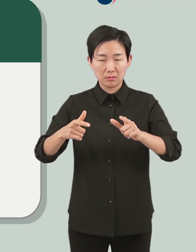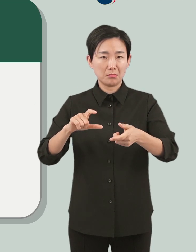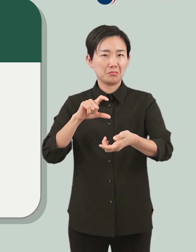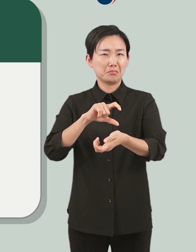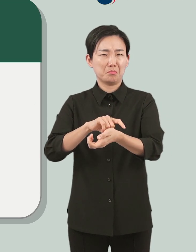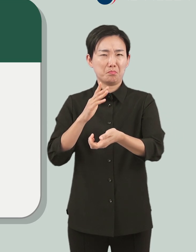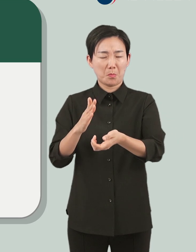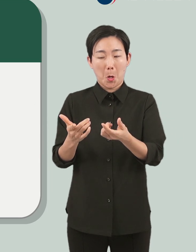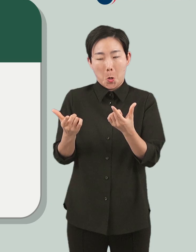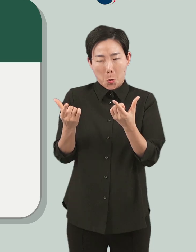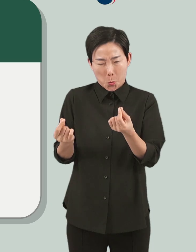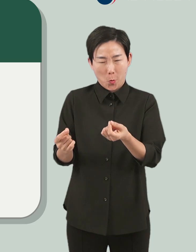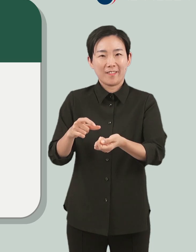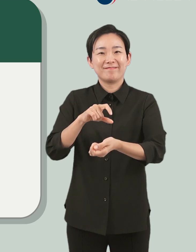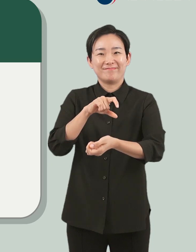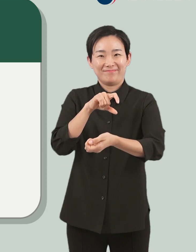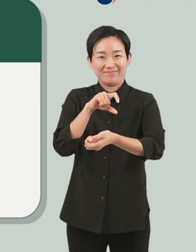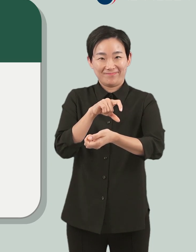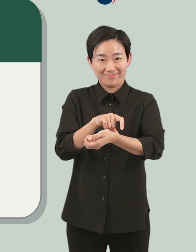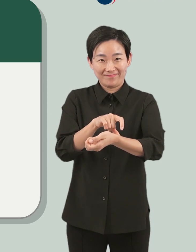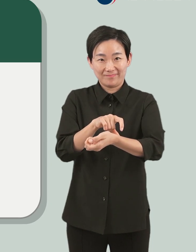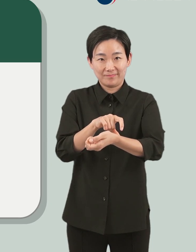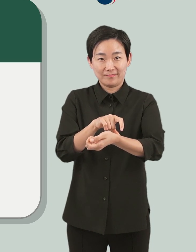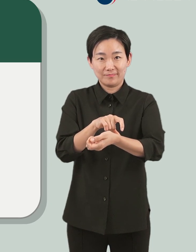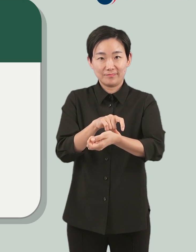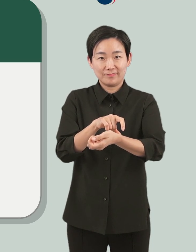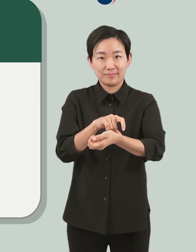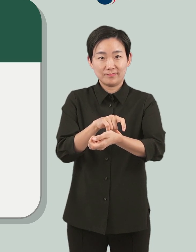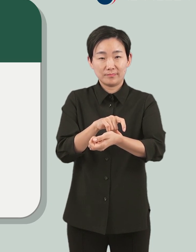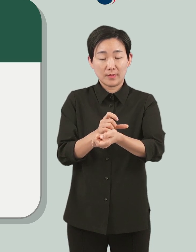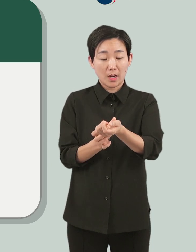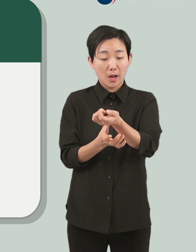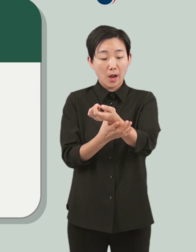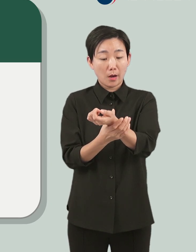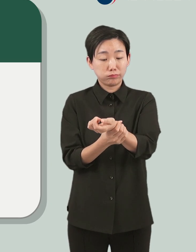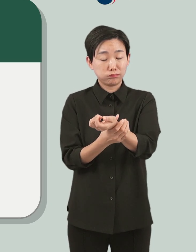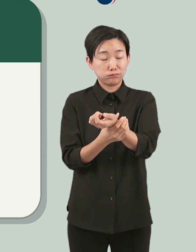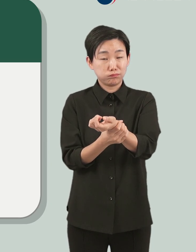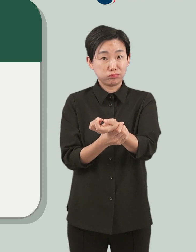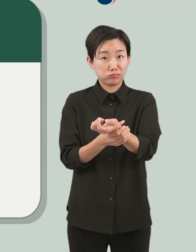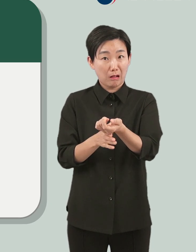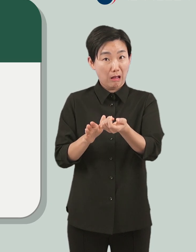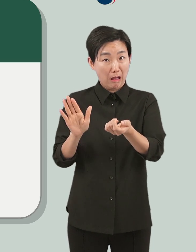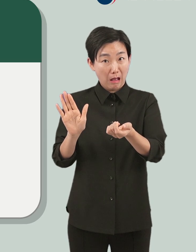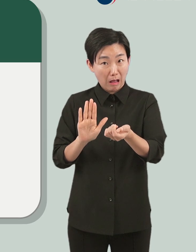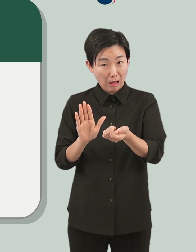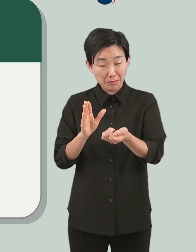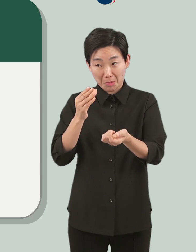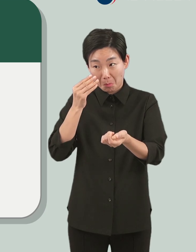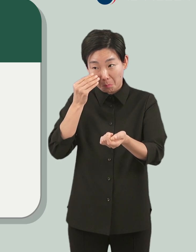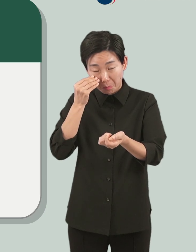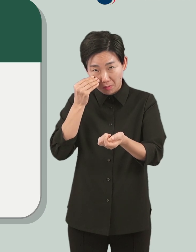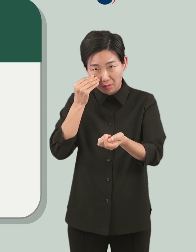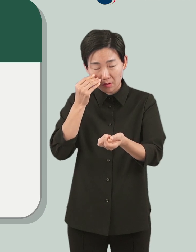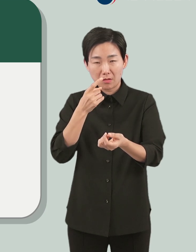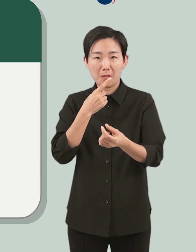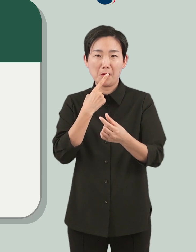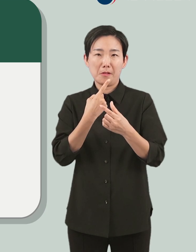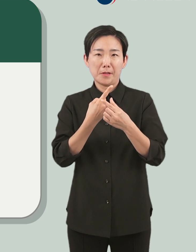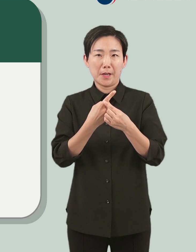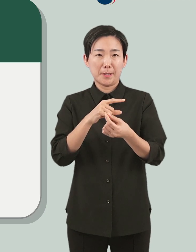서로 다른 브랜드의 건전지를 함께 쓰지 않습니다. 장기간 사용하지 않을 때는 건전지를 빼고